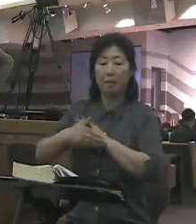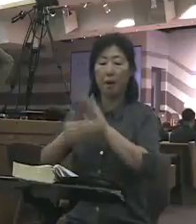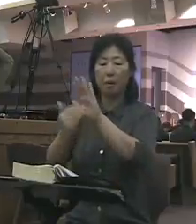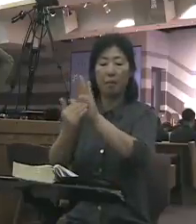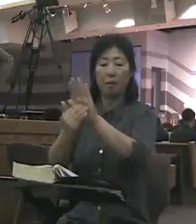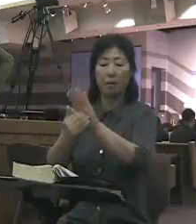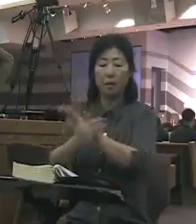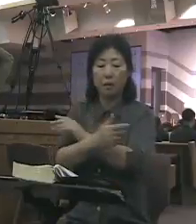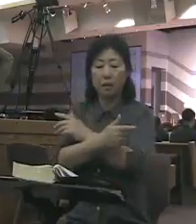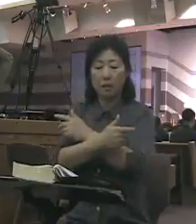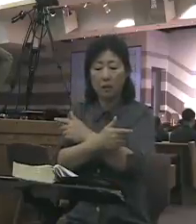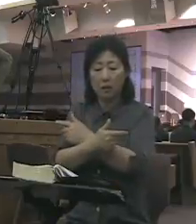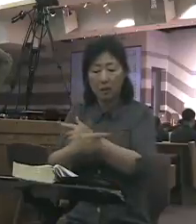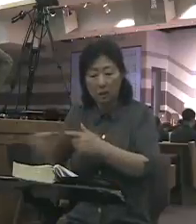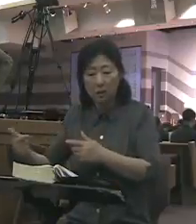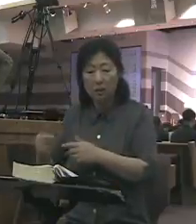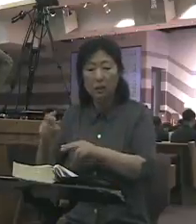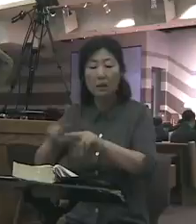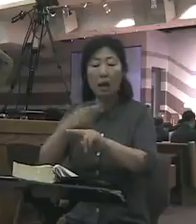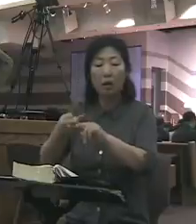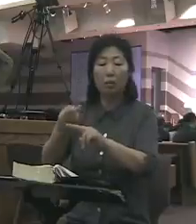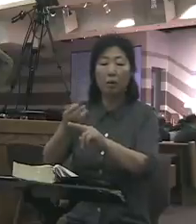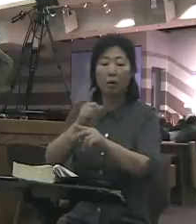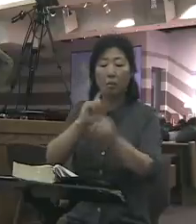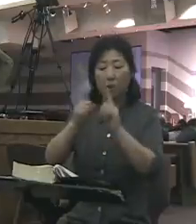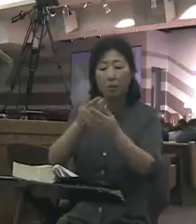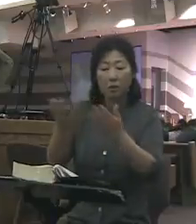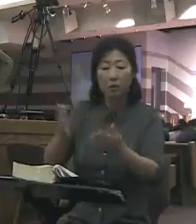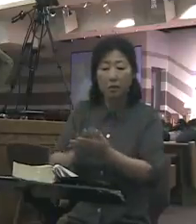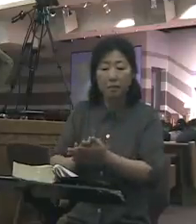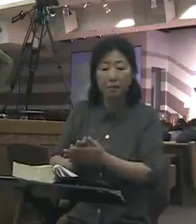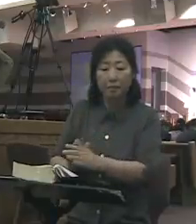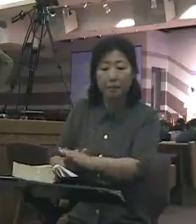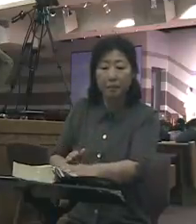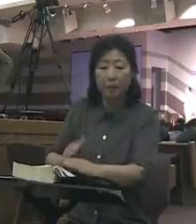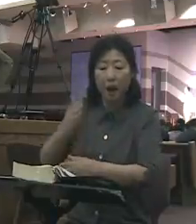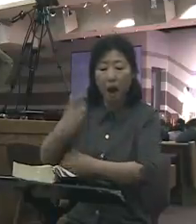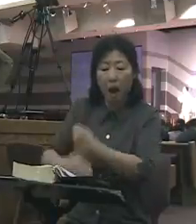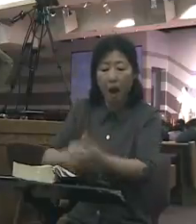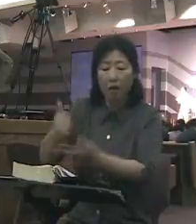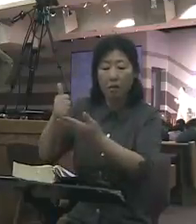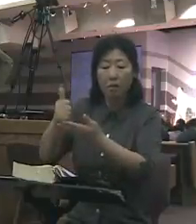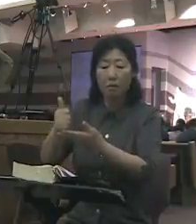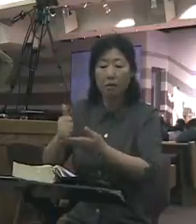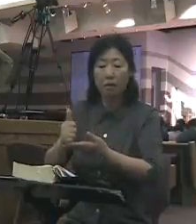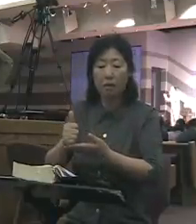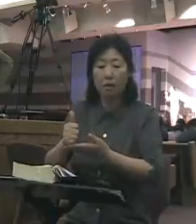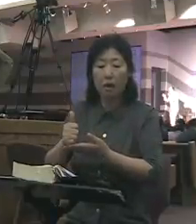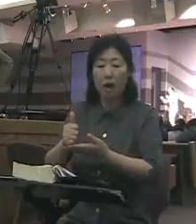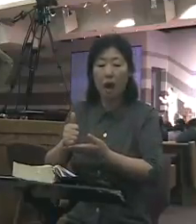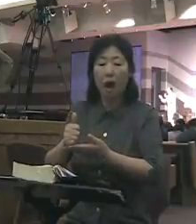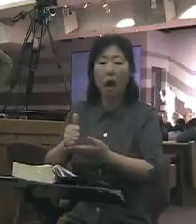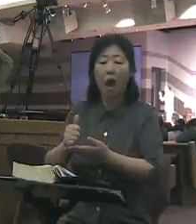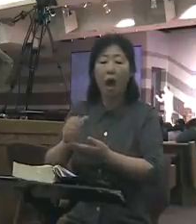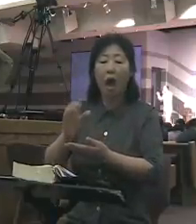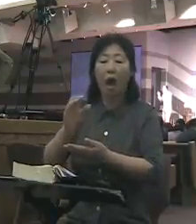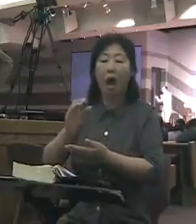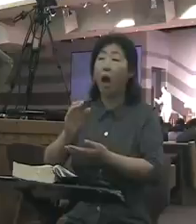큰 상급이라고 말씀하십니다. 여러분, 그 말씀을 다시 보실까요? 하나님께서 이렇게 말씀하십니다. I am your